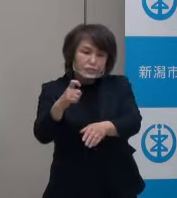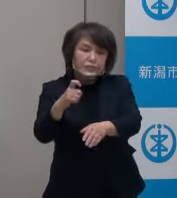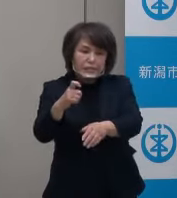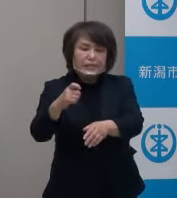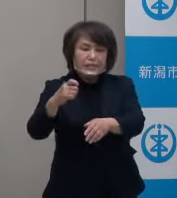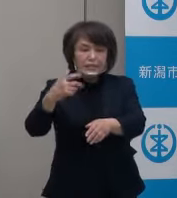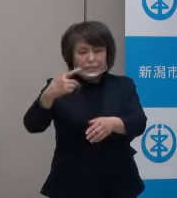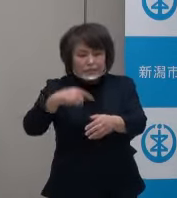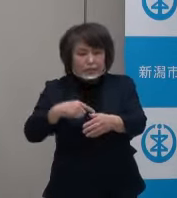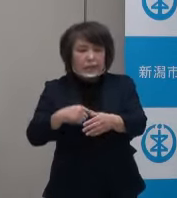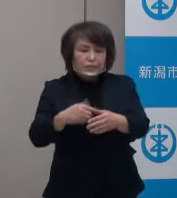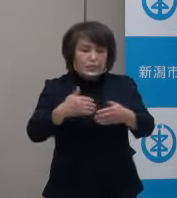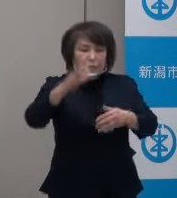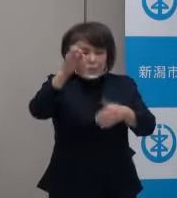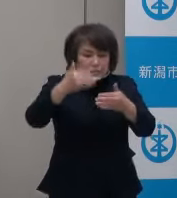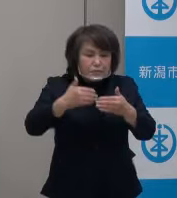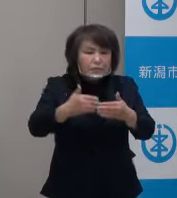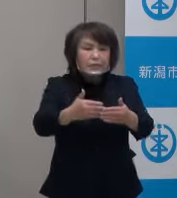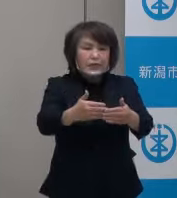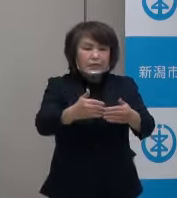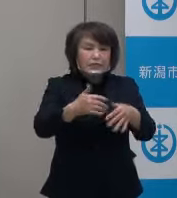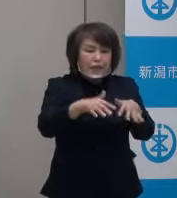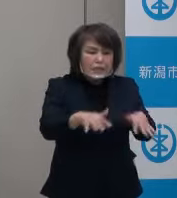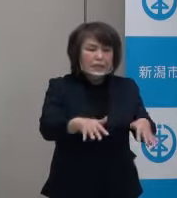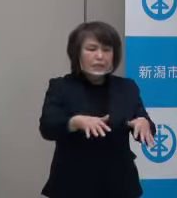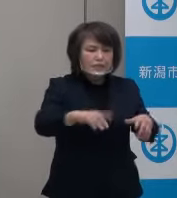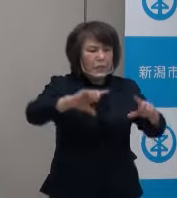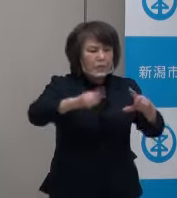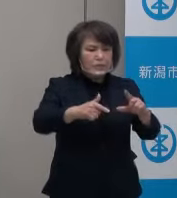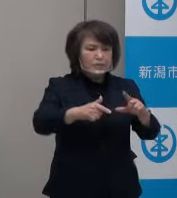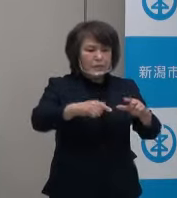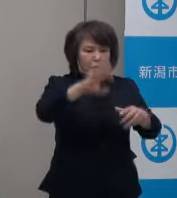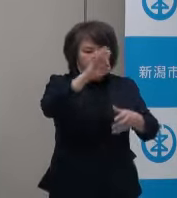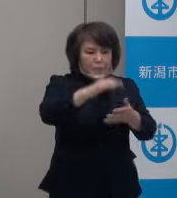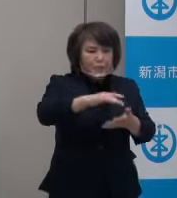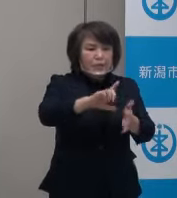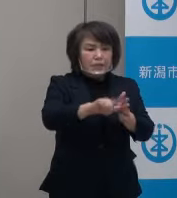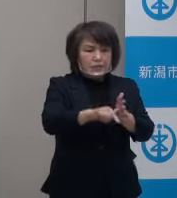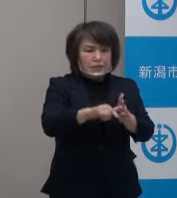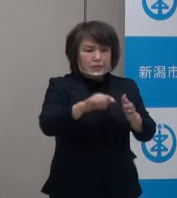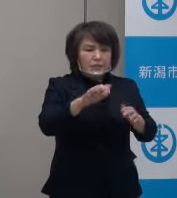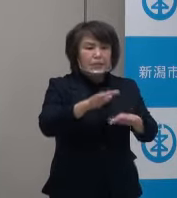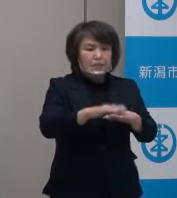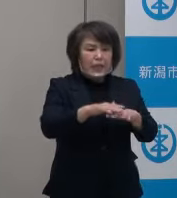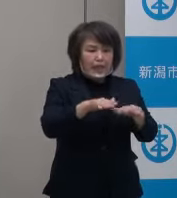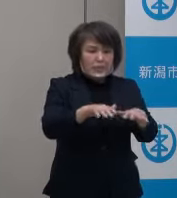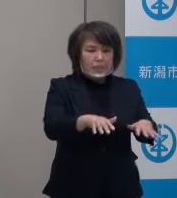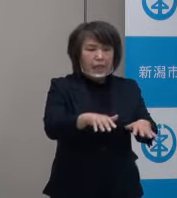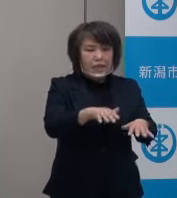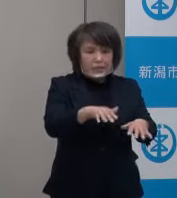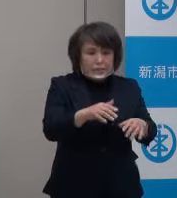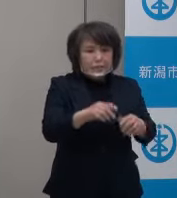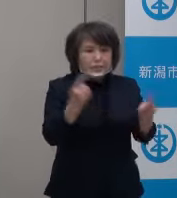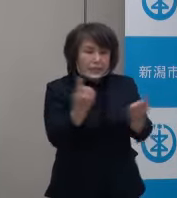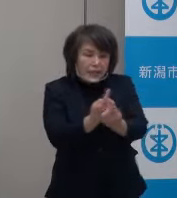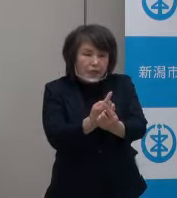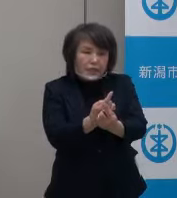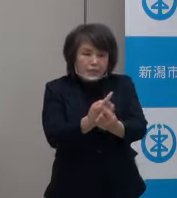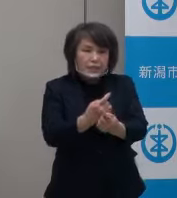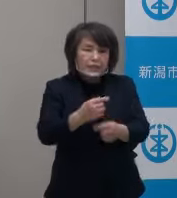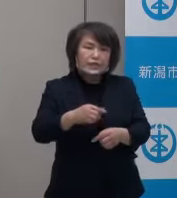の除雪体制を異常降雪時対応に切り替え、全市で延べ約600社